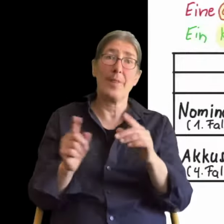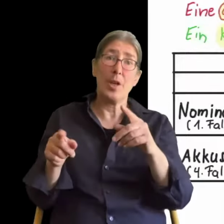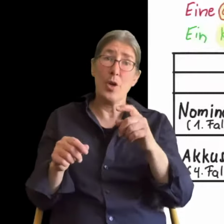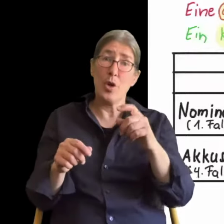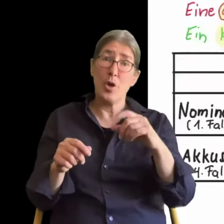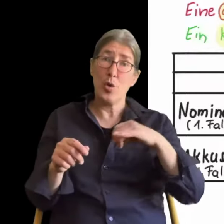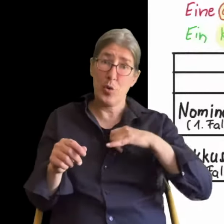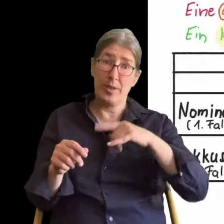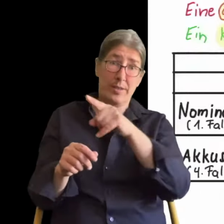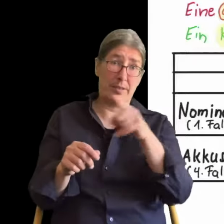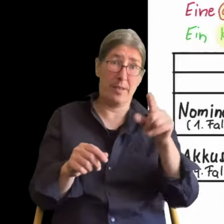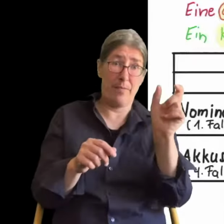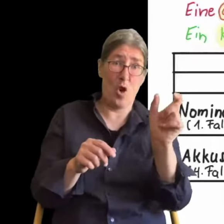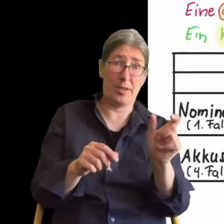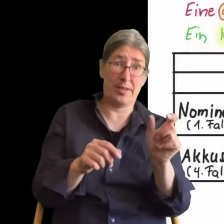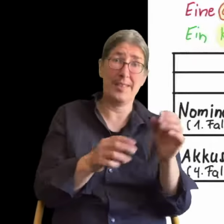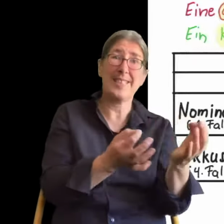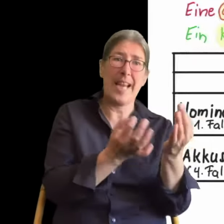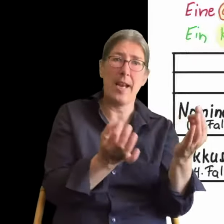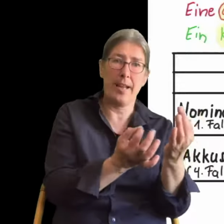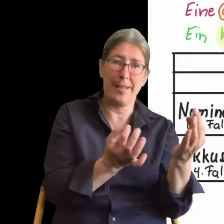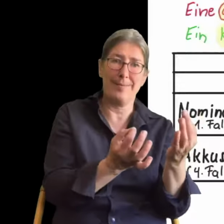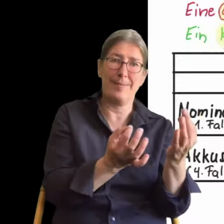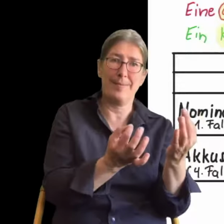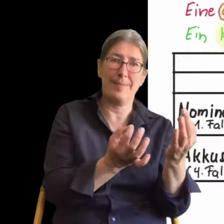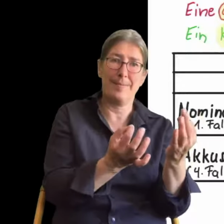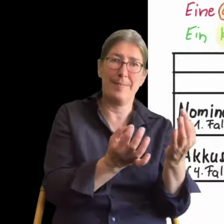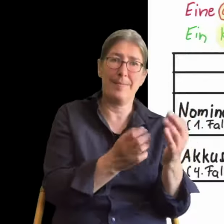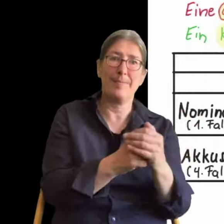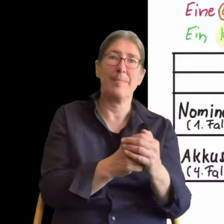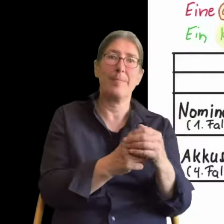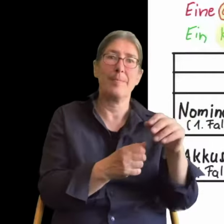und die grünen Wörter sind sächlich,